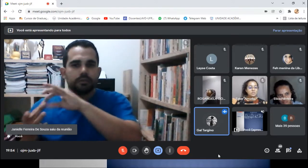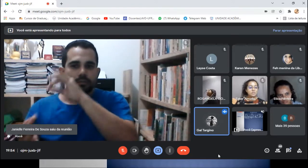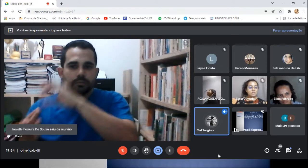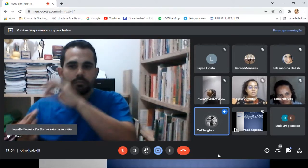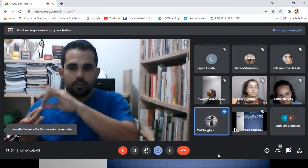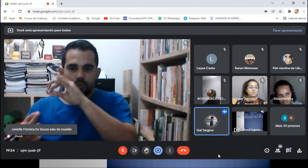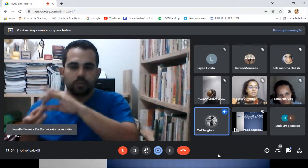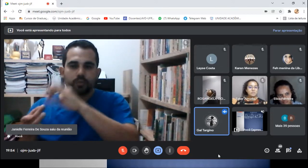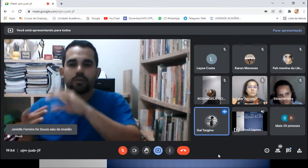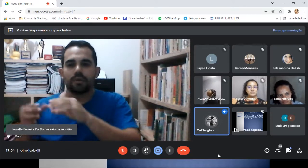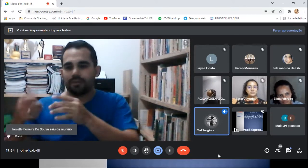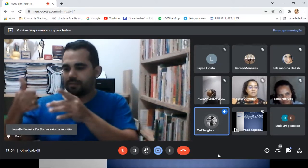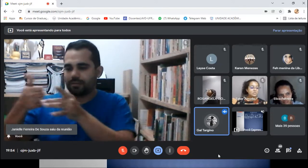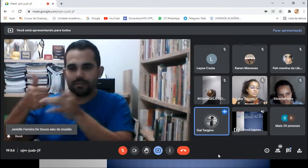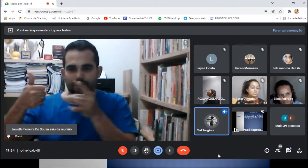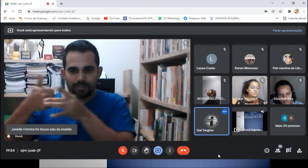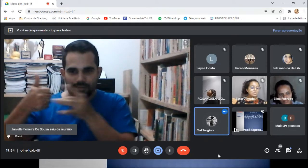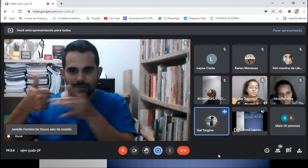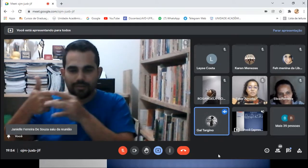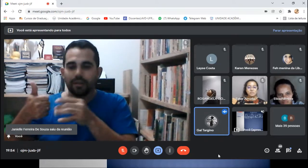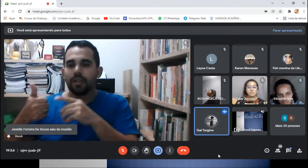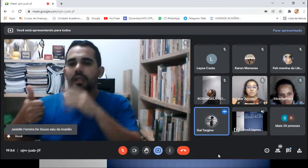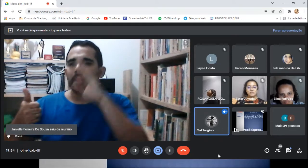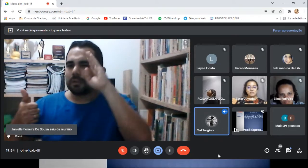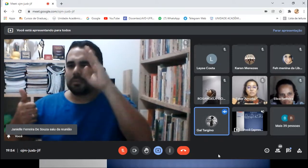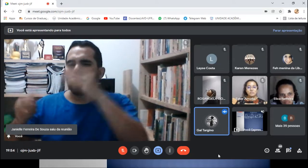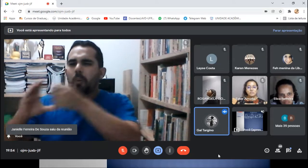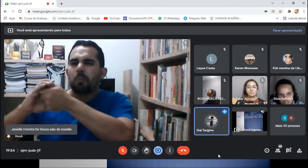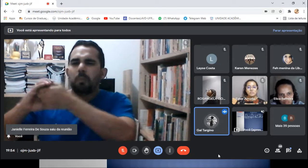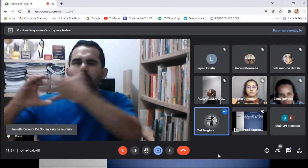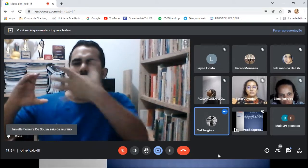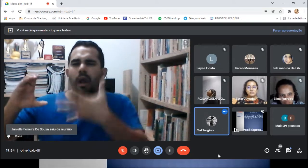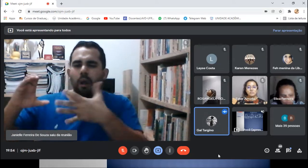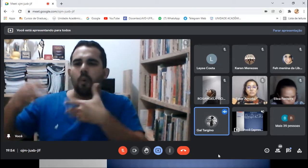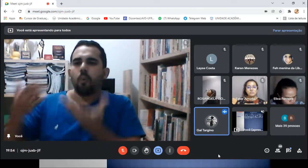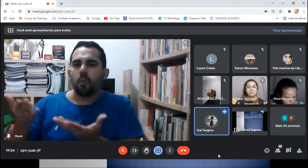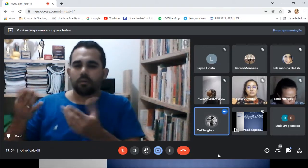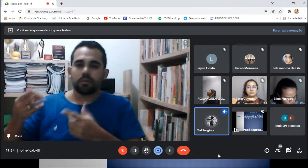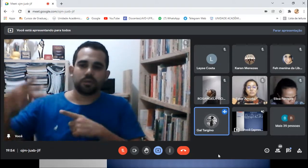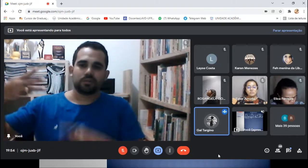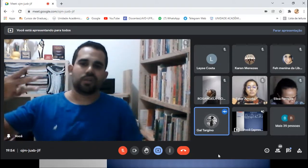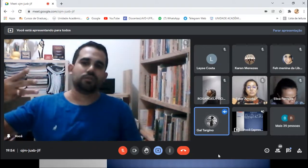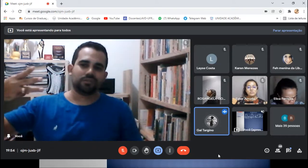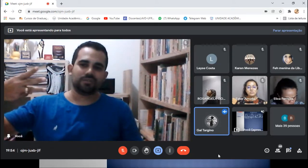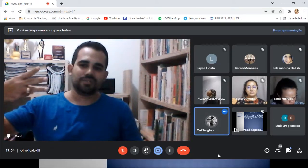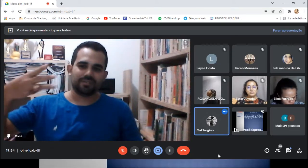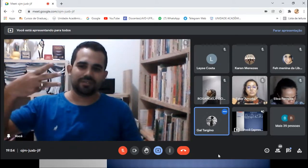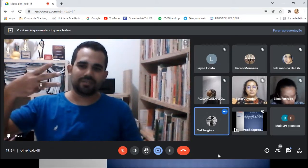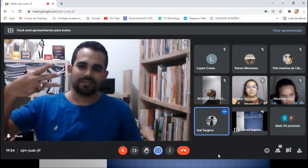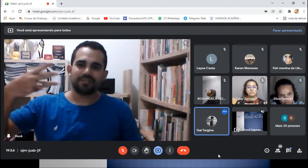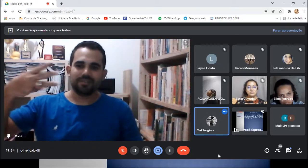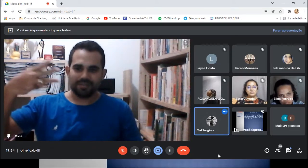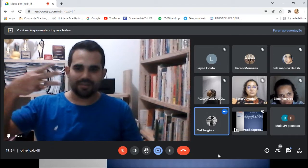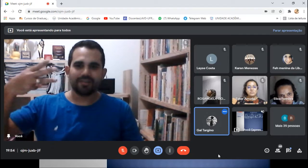questões relacionadas à fonética e à sigmanologia, à signética.